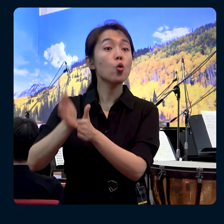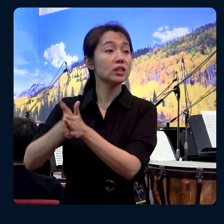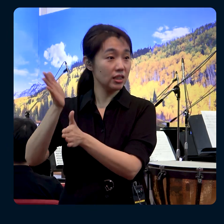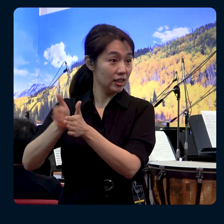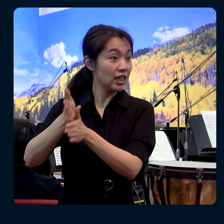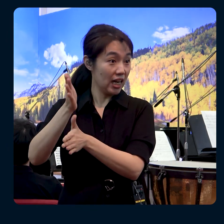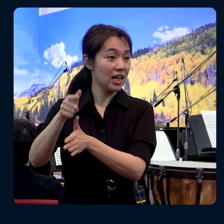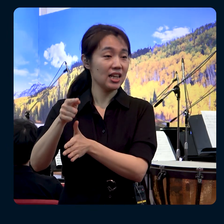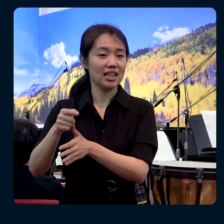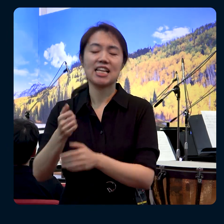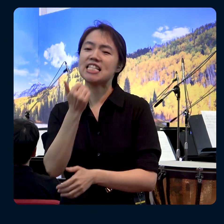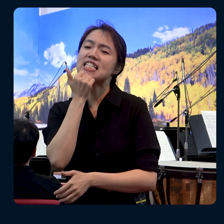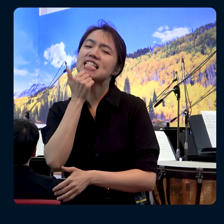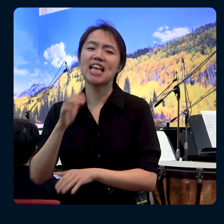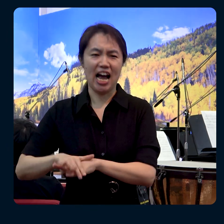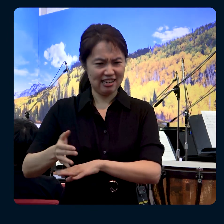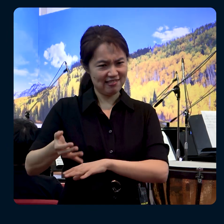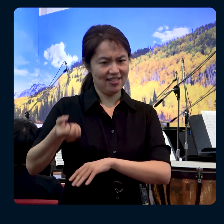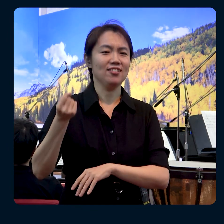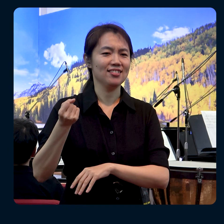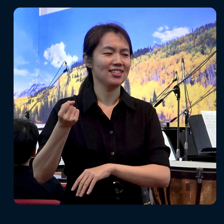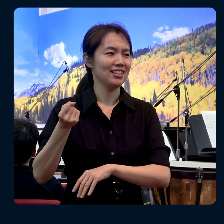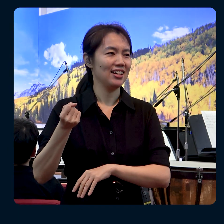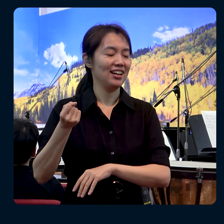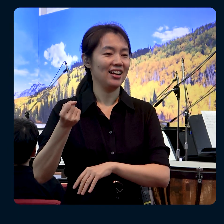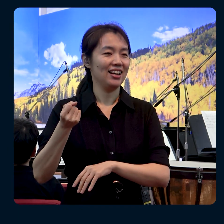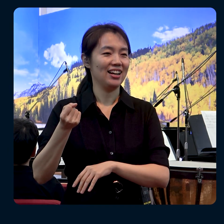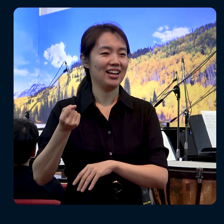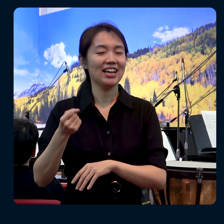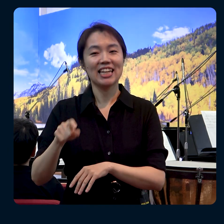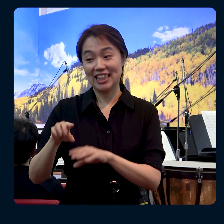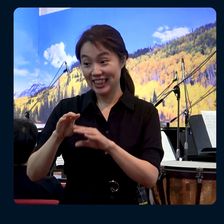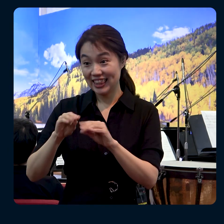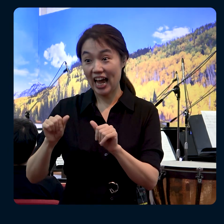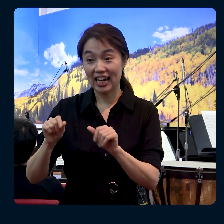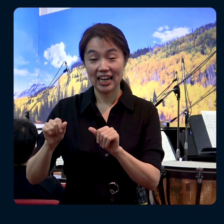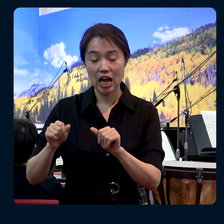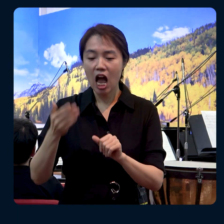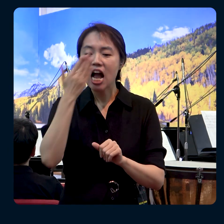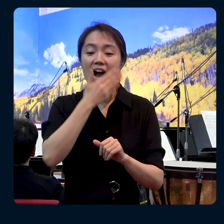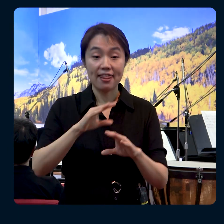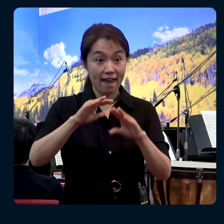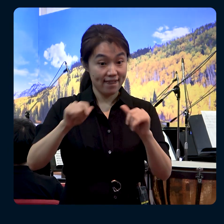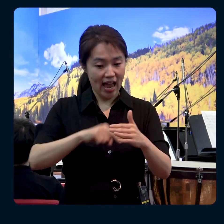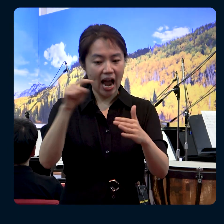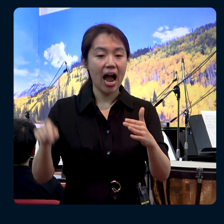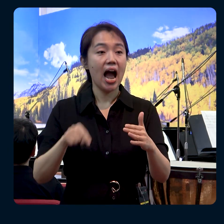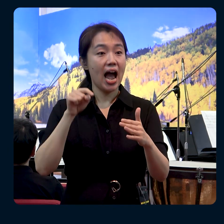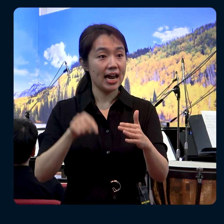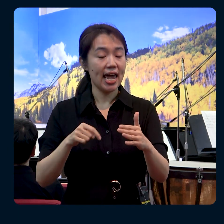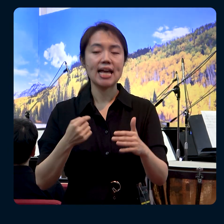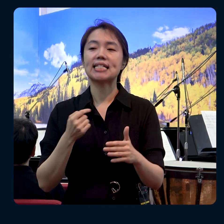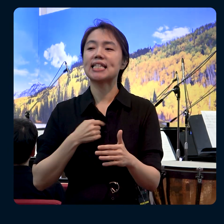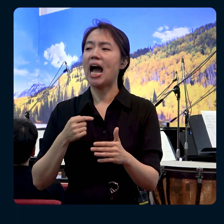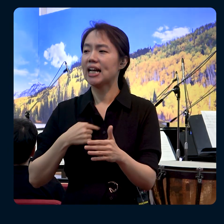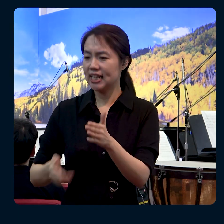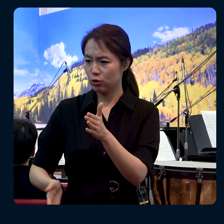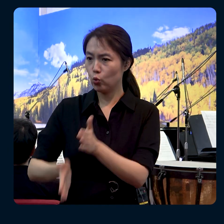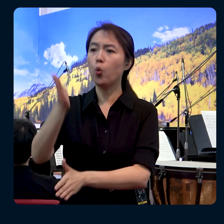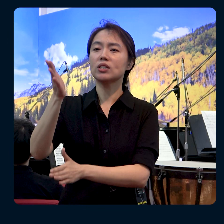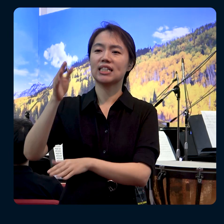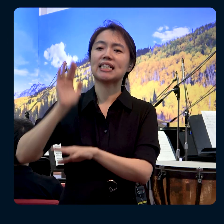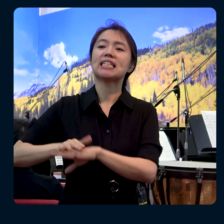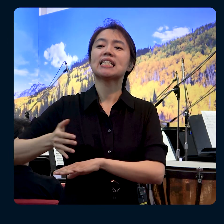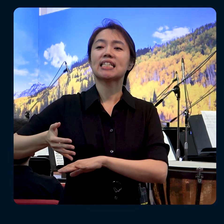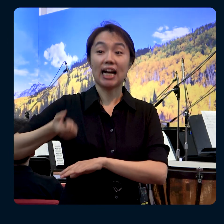이삭의 것이 된 거예요. 제대로 된 뭐예요? 그 땅에 자기의 어떤 그런 소유를 갖게 되는, 그 땅의 언약의 그